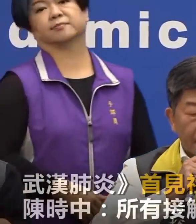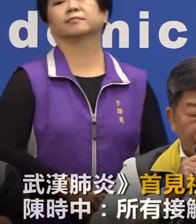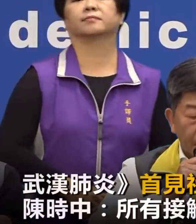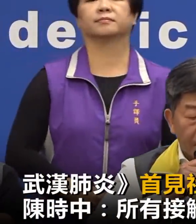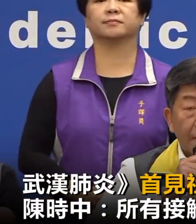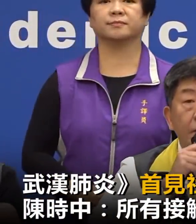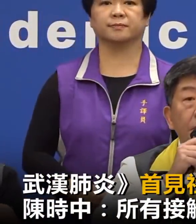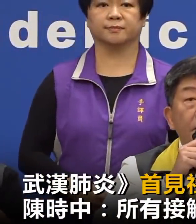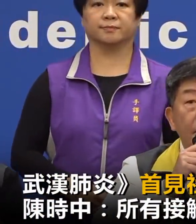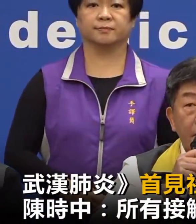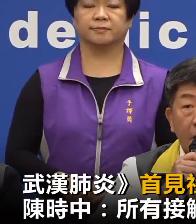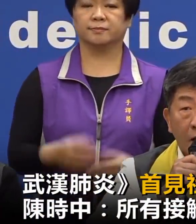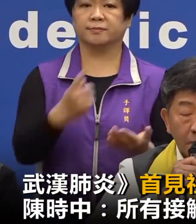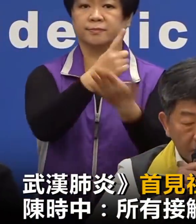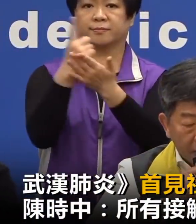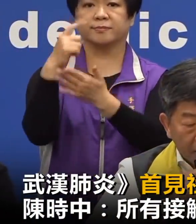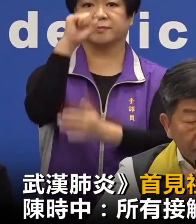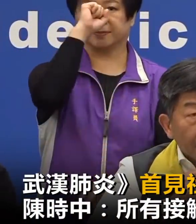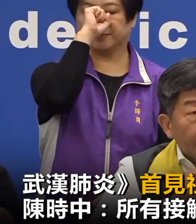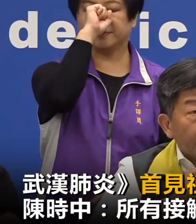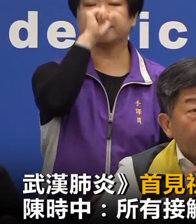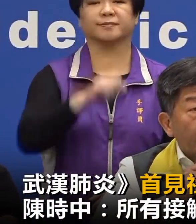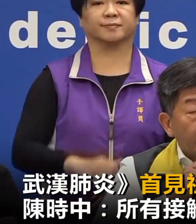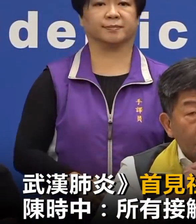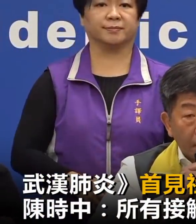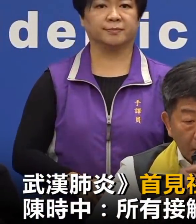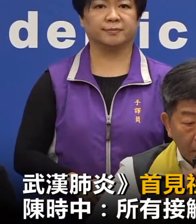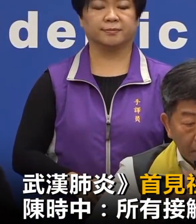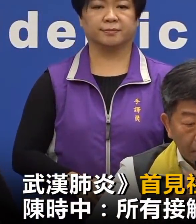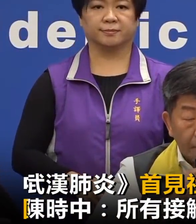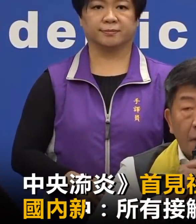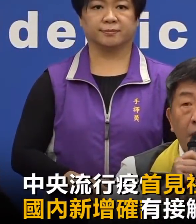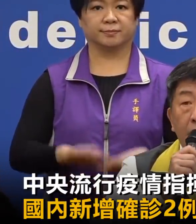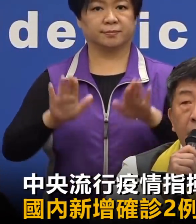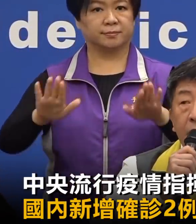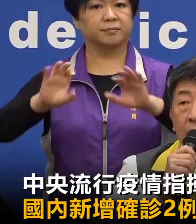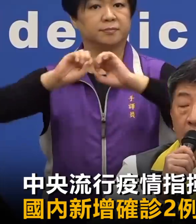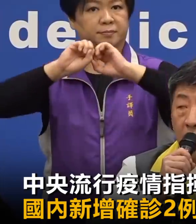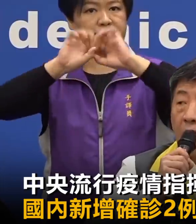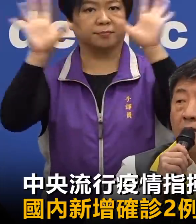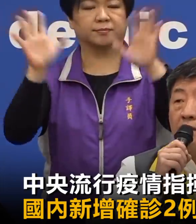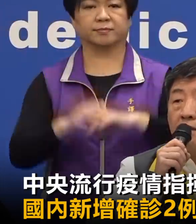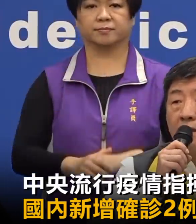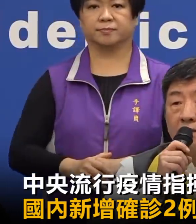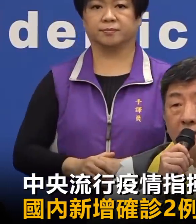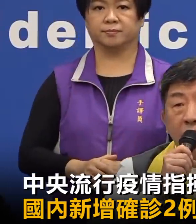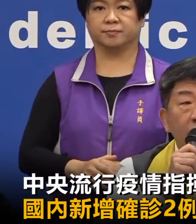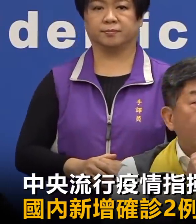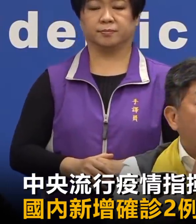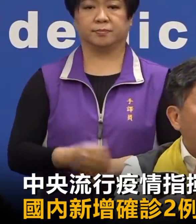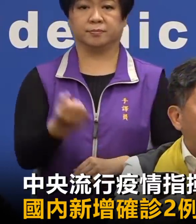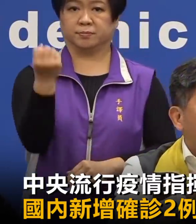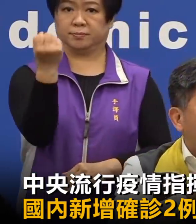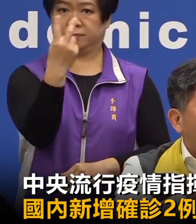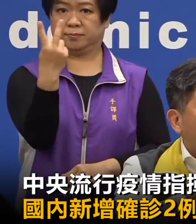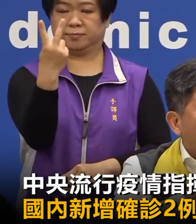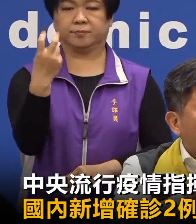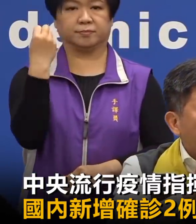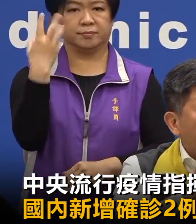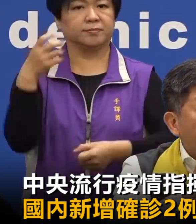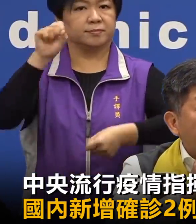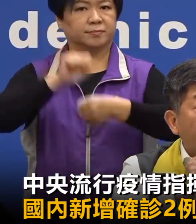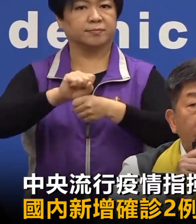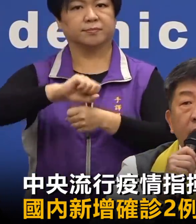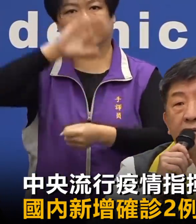好，各位记者、女士、先生们，大家好。那今天我们要公布哈、两个哈、新增的确诊案